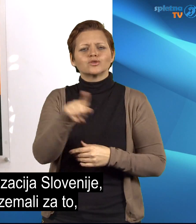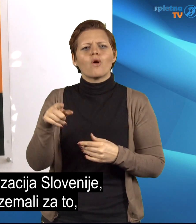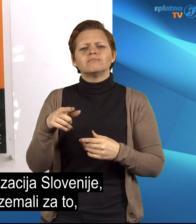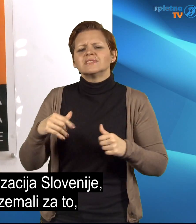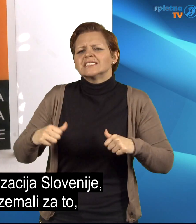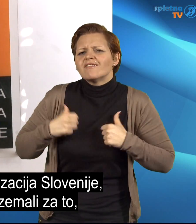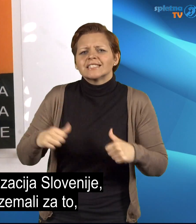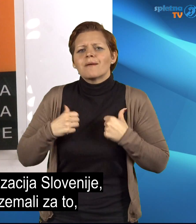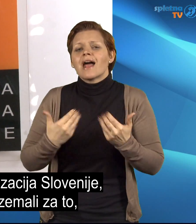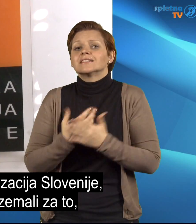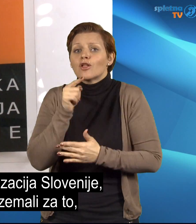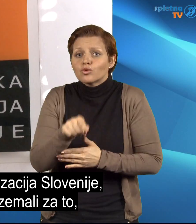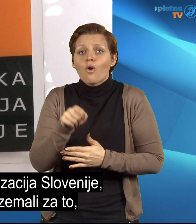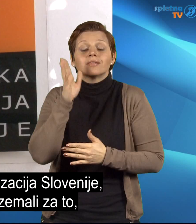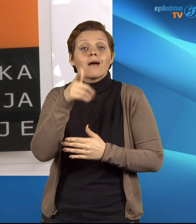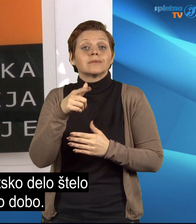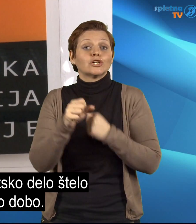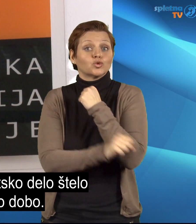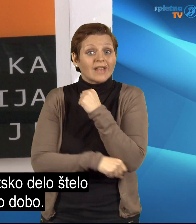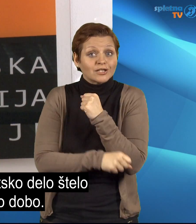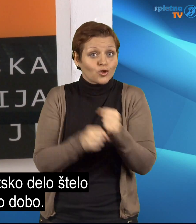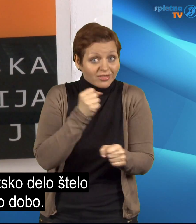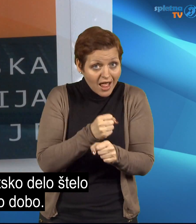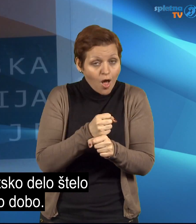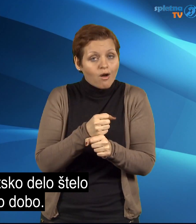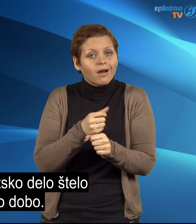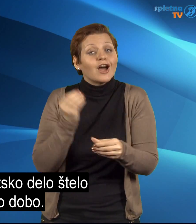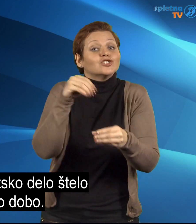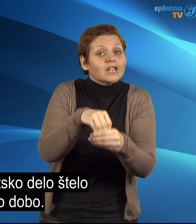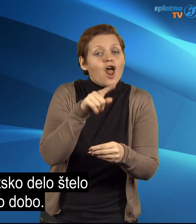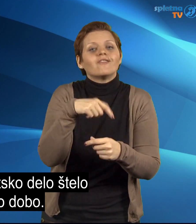se študentsko delo štelo v delovno dobo.